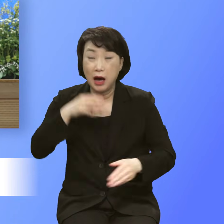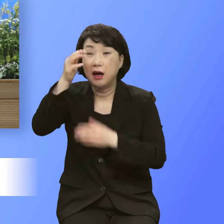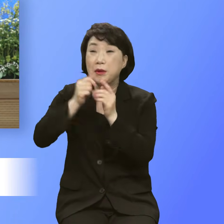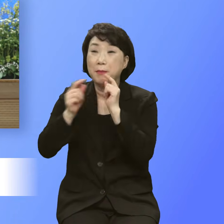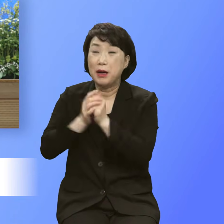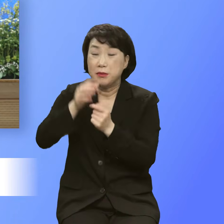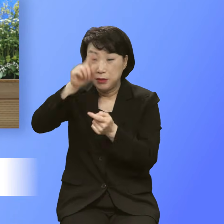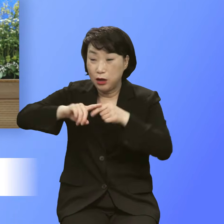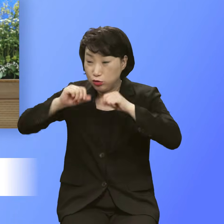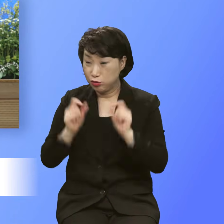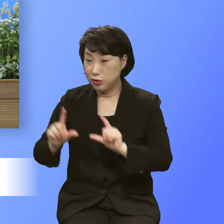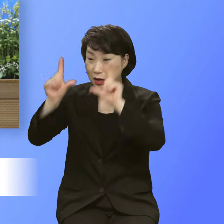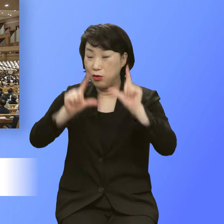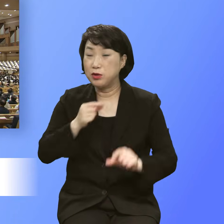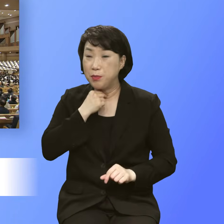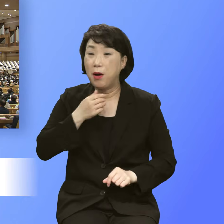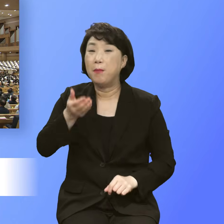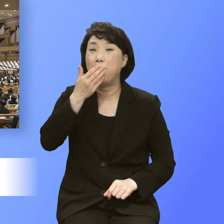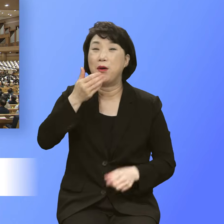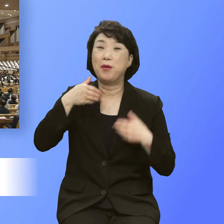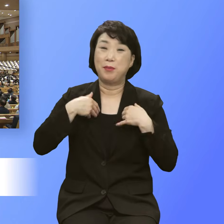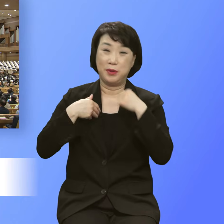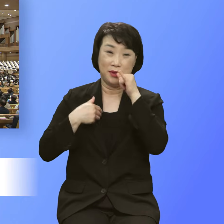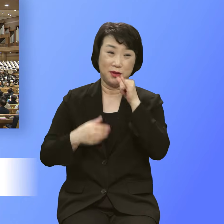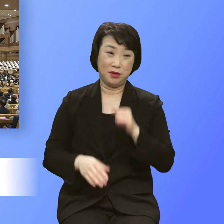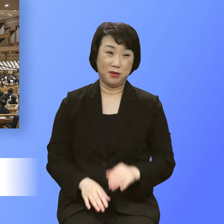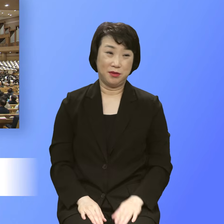하나님 말씀대로 살려고 떡을 먹는다 이 말이야.